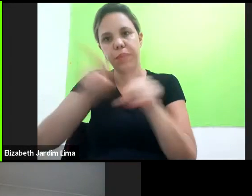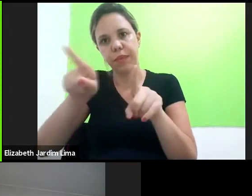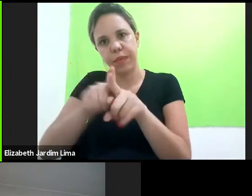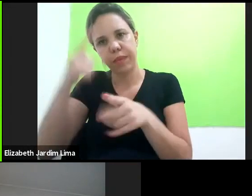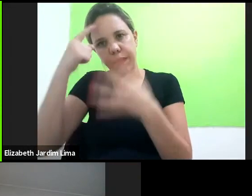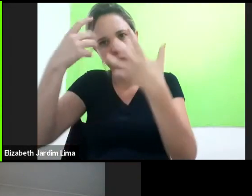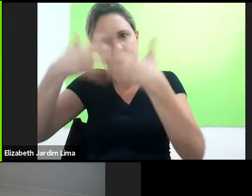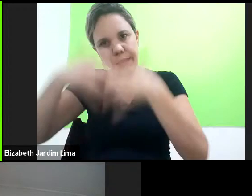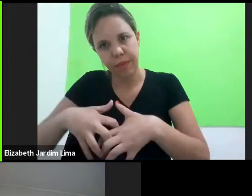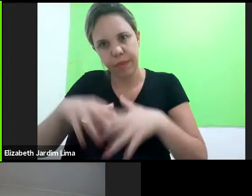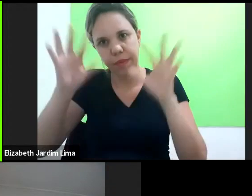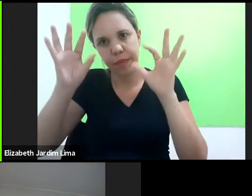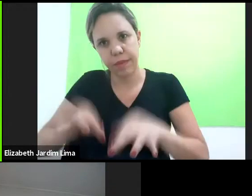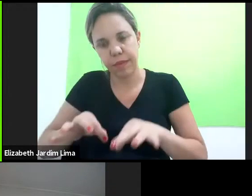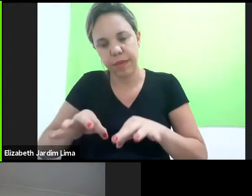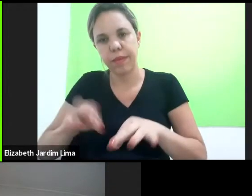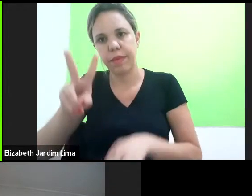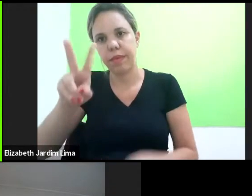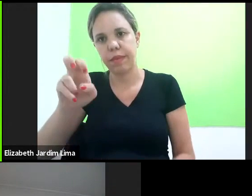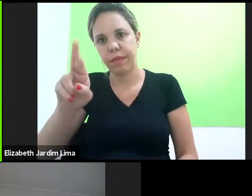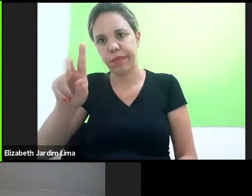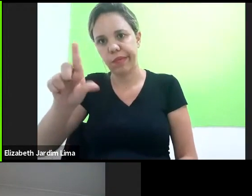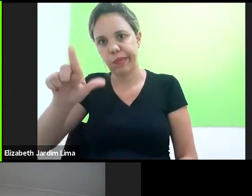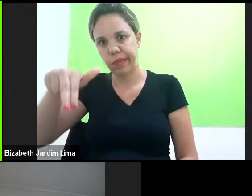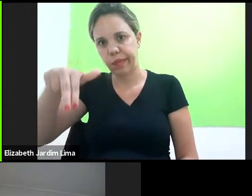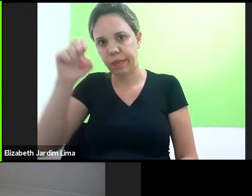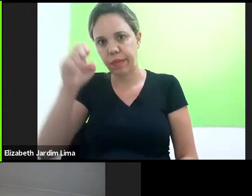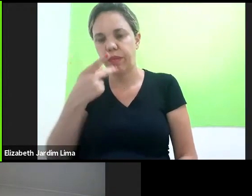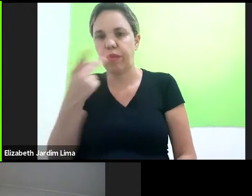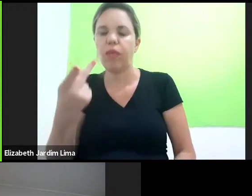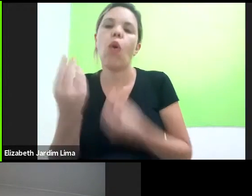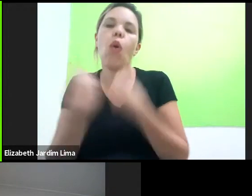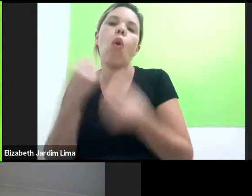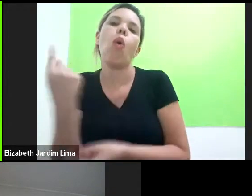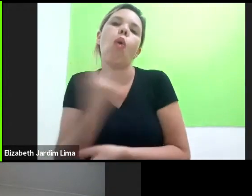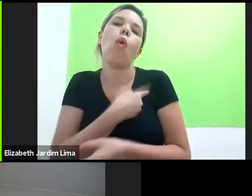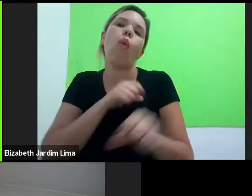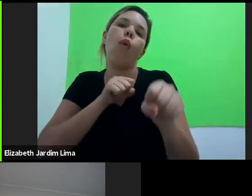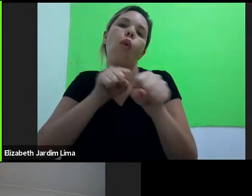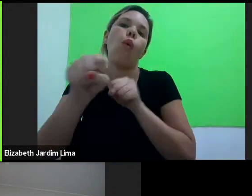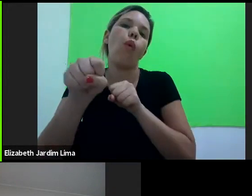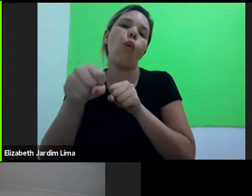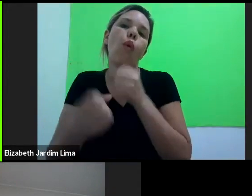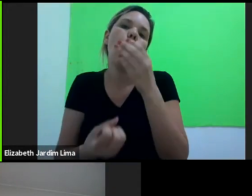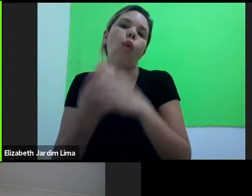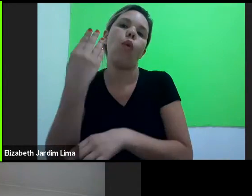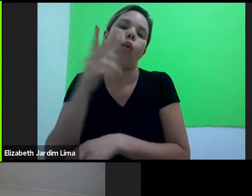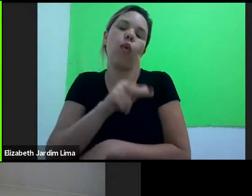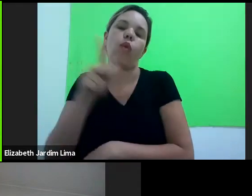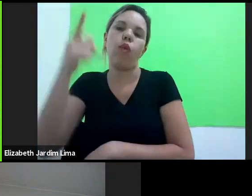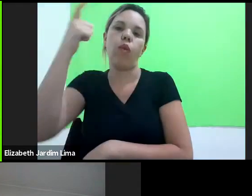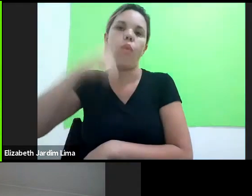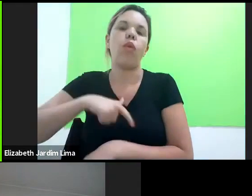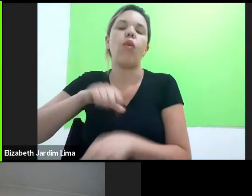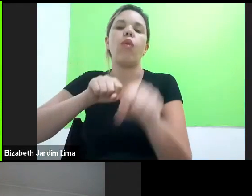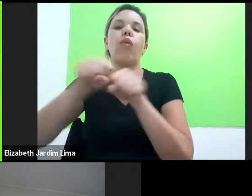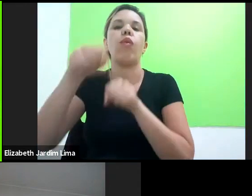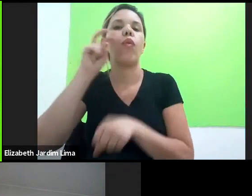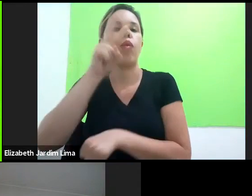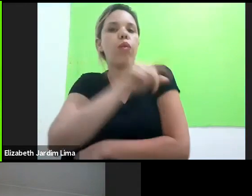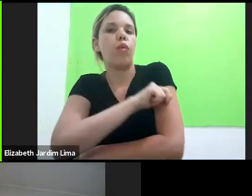que certamente a Versilene também vai tocar, que é como a gente é formado e como eu como professora, né, como eu vejo meus alunos